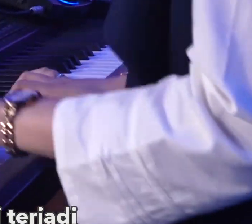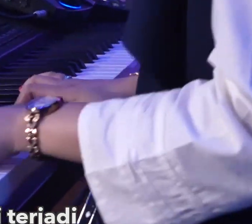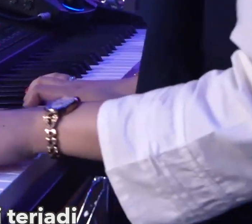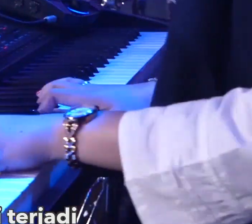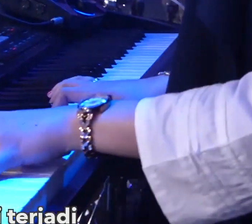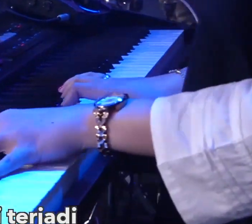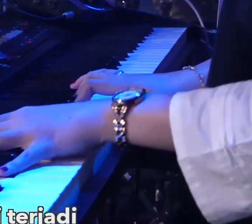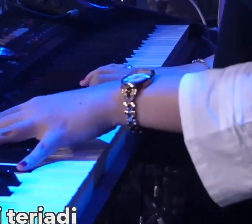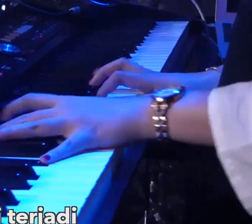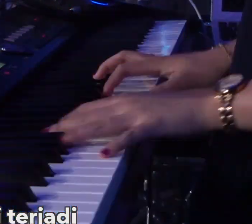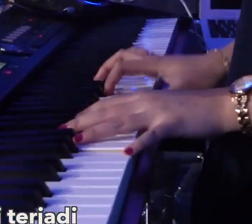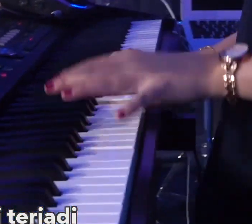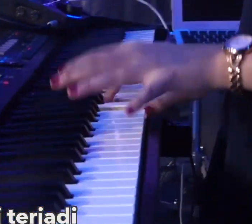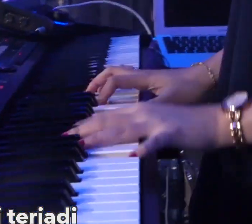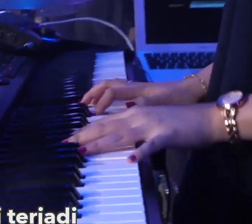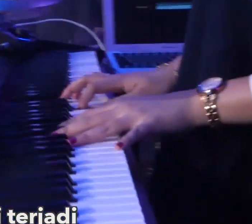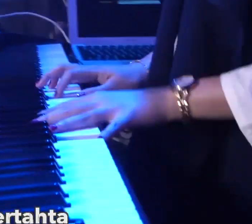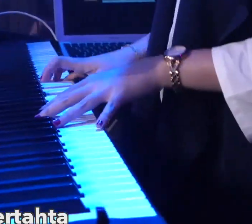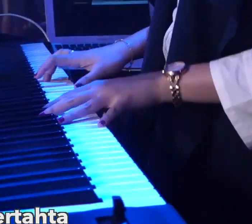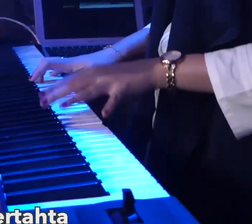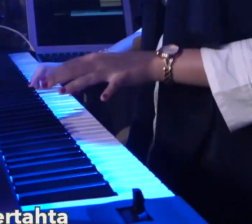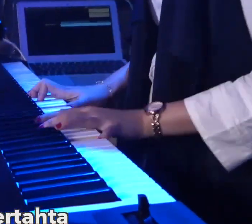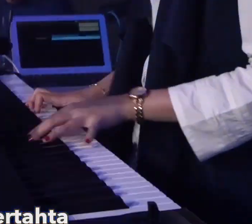Kebangkitan pasti terjadi.